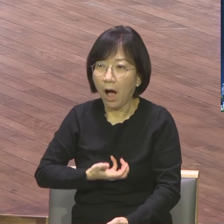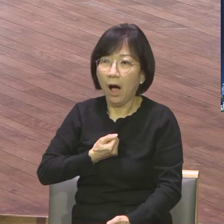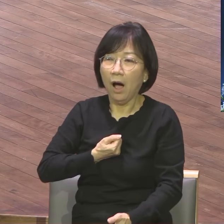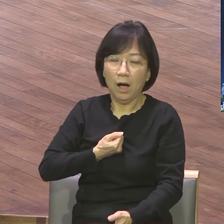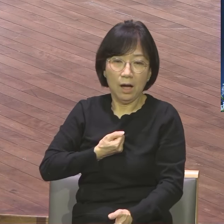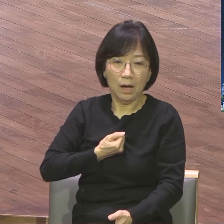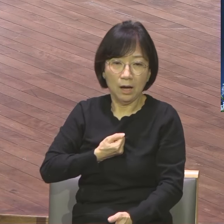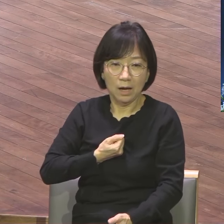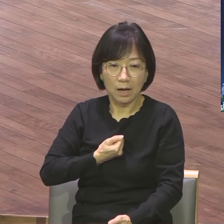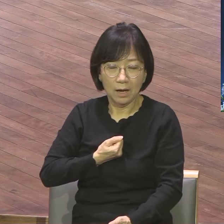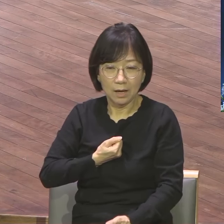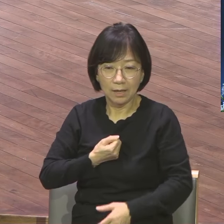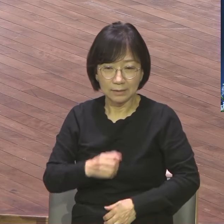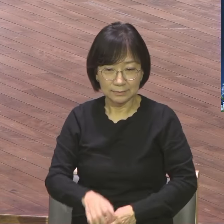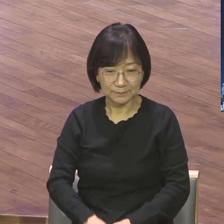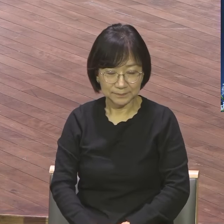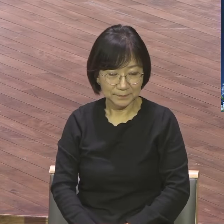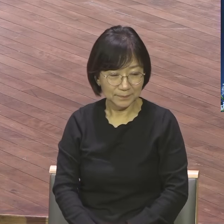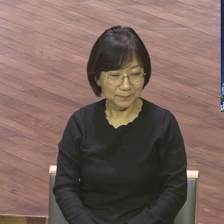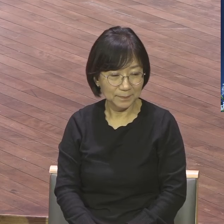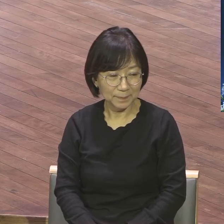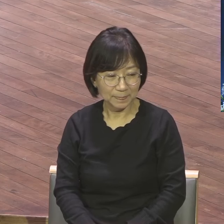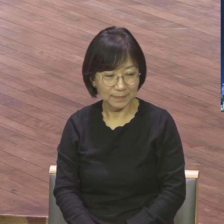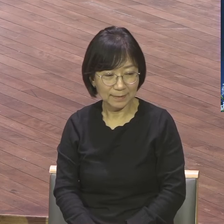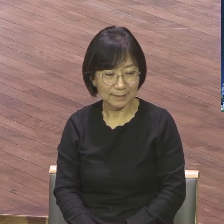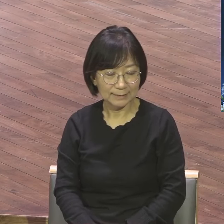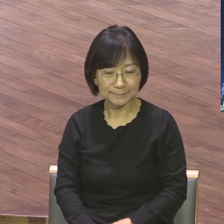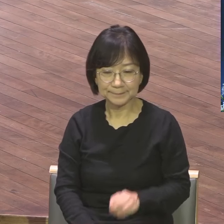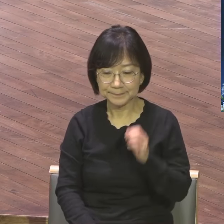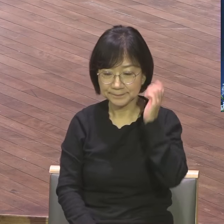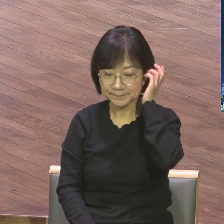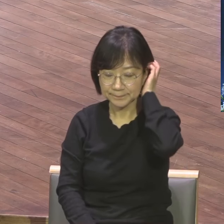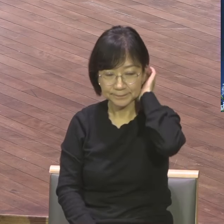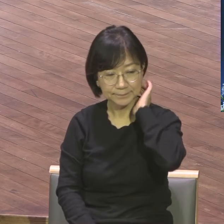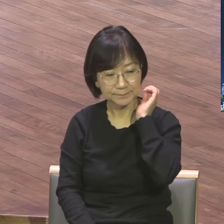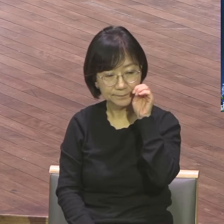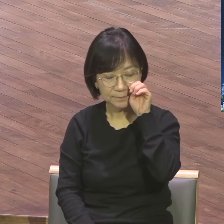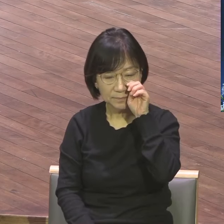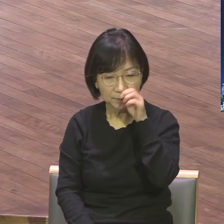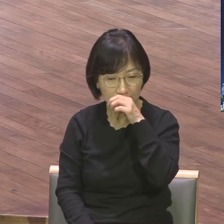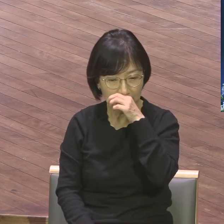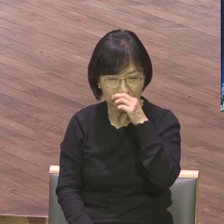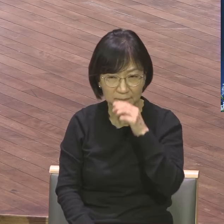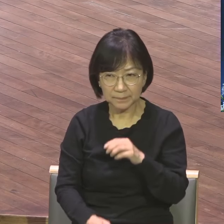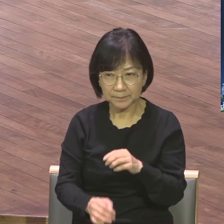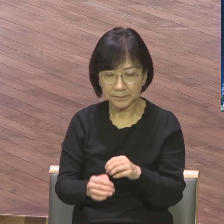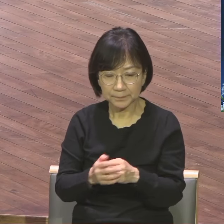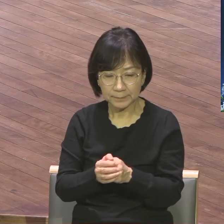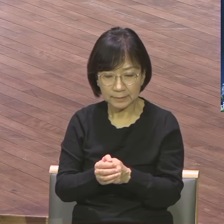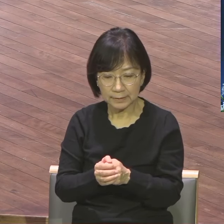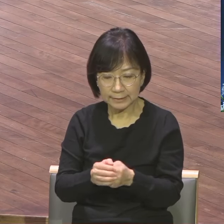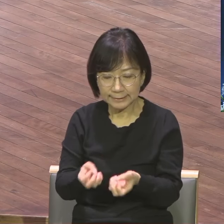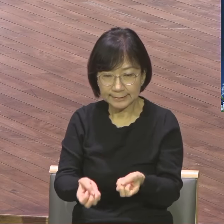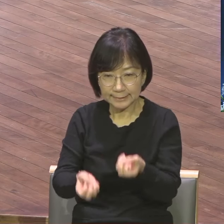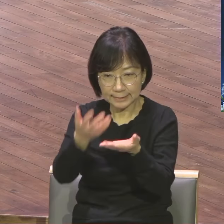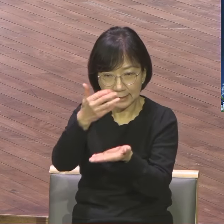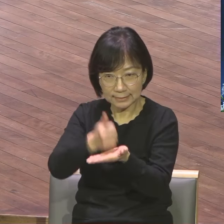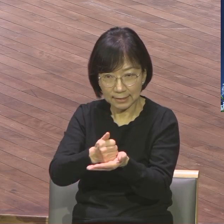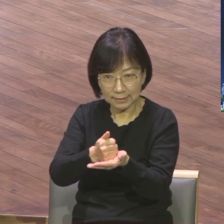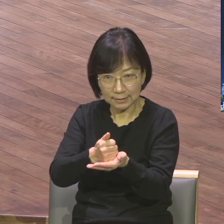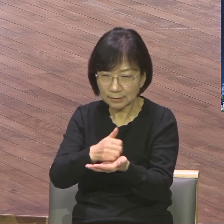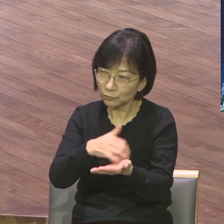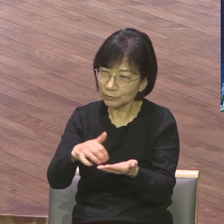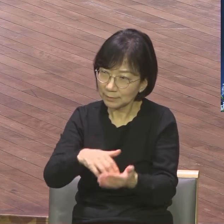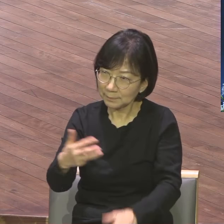입장에서는 치욕적인 사건입니다. 예수님 당시에 제사장과 레인이 만 5천 명 정도 있었다고 말합니다. 제사장은 한 8천